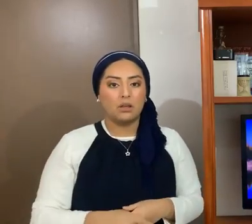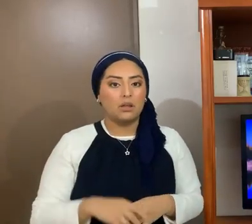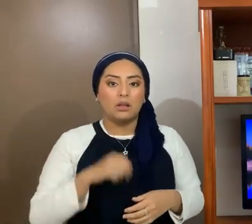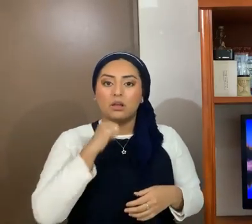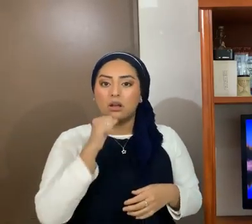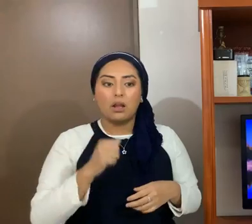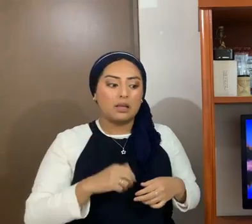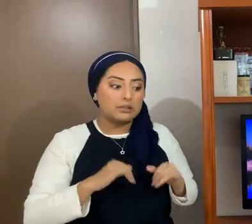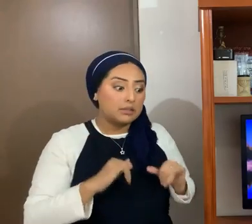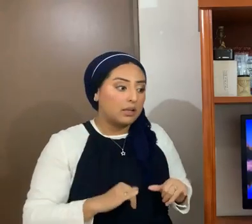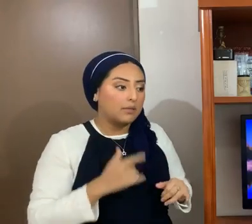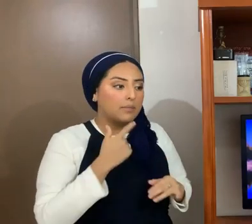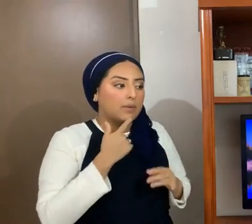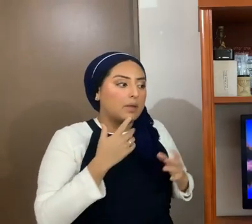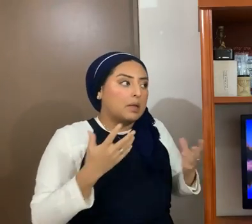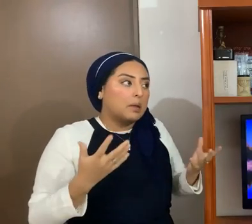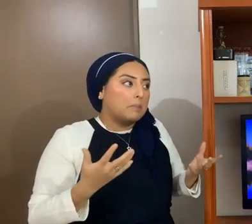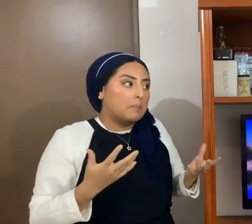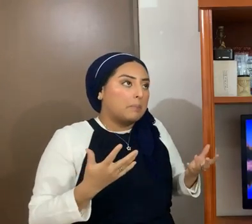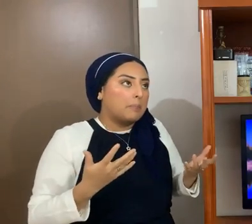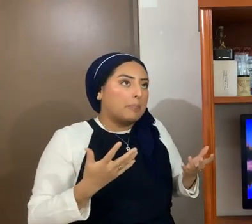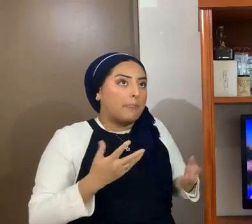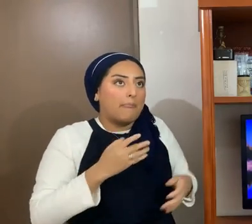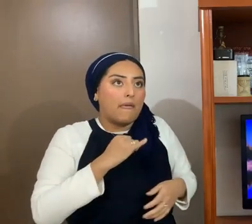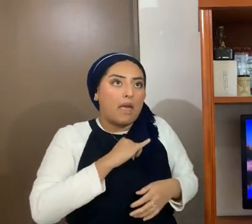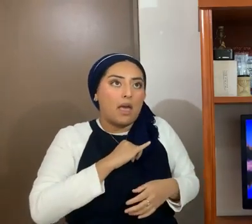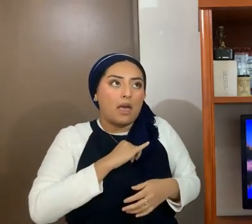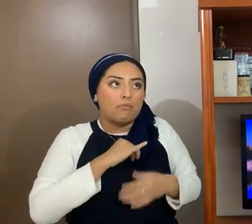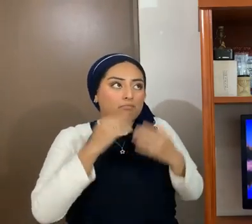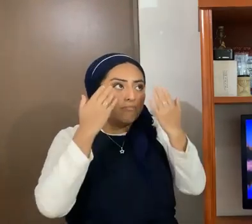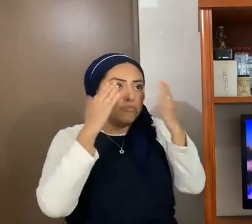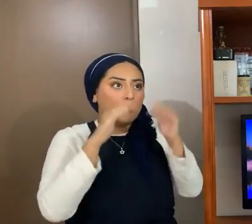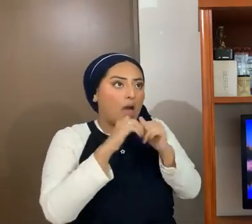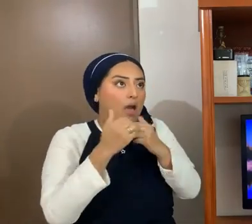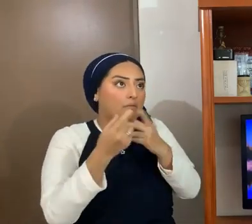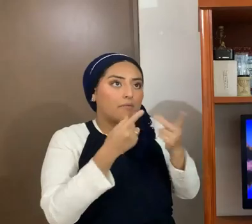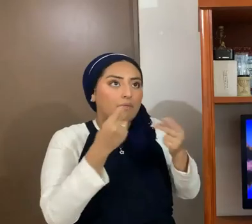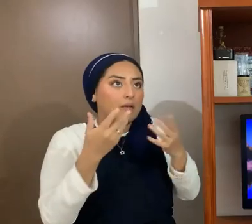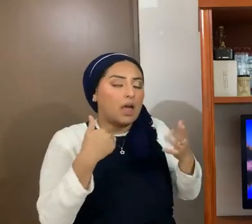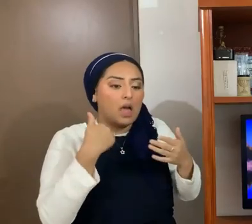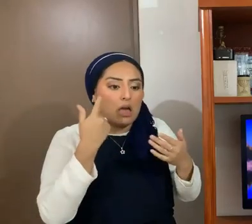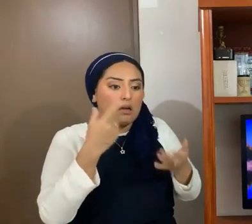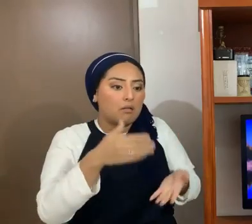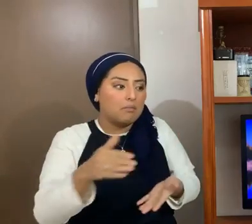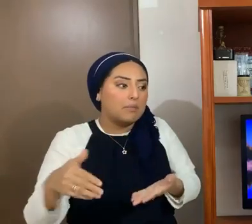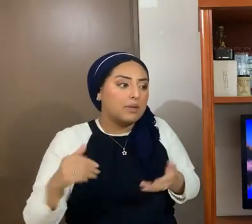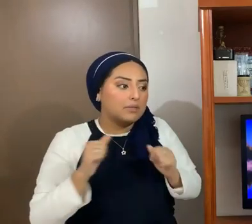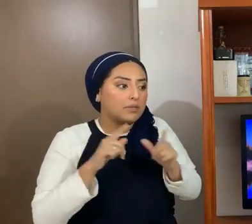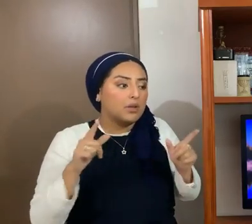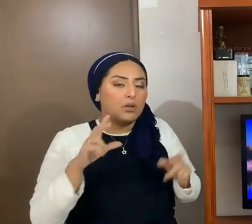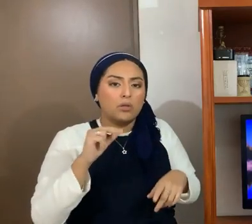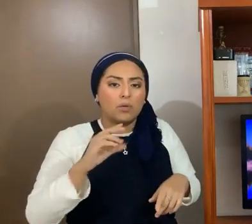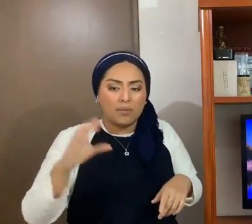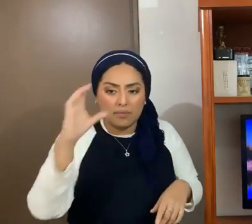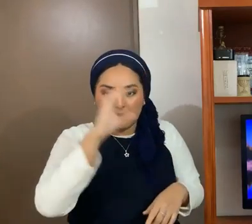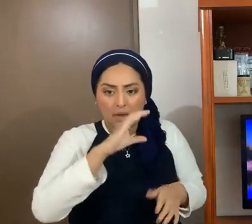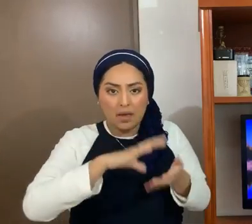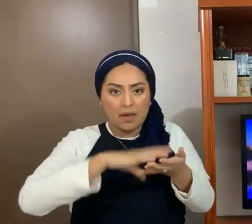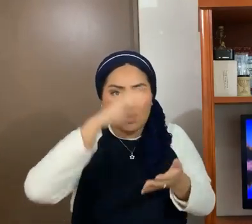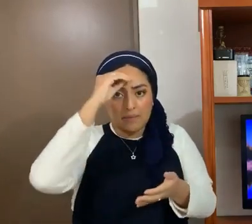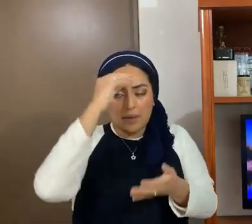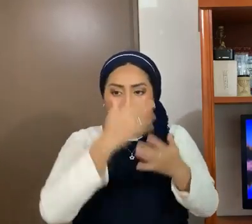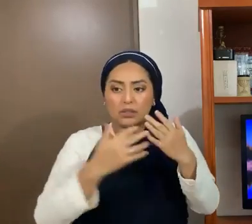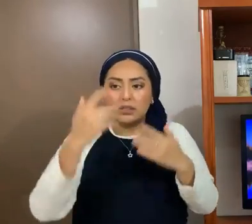quedarse estáticos, no decir, bueno, pues yo no sé hacer muchas cosas, no sé barrer y ya. No, busca aprender algo